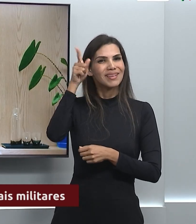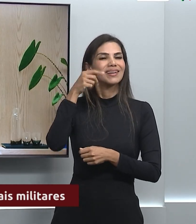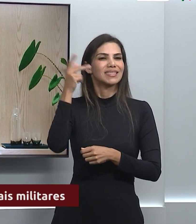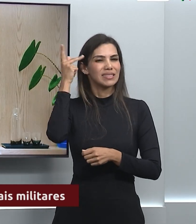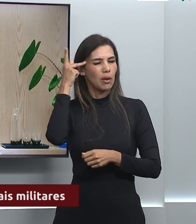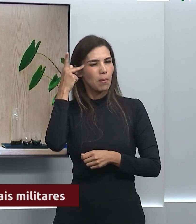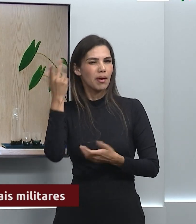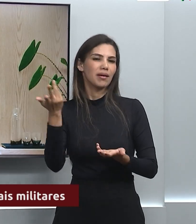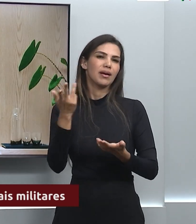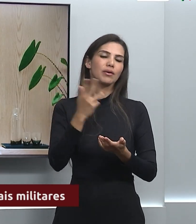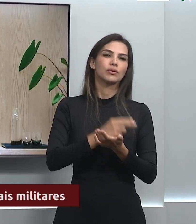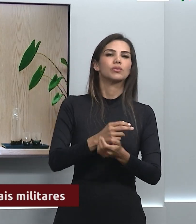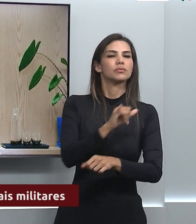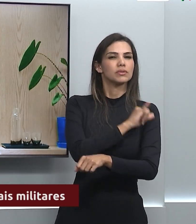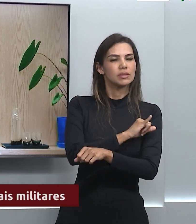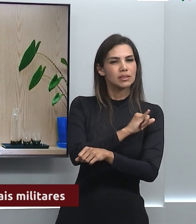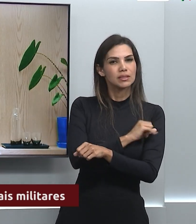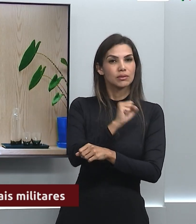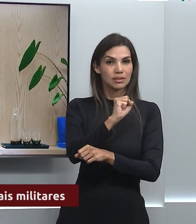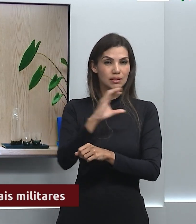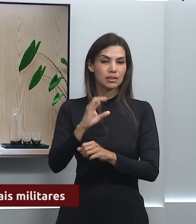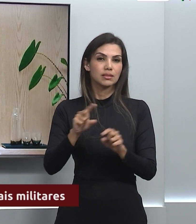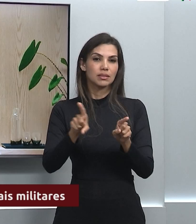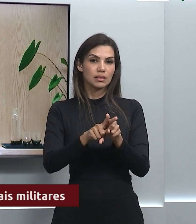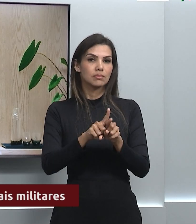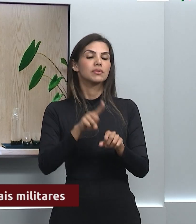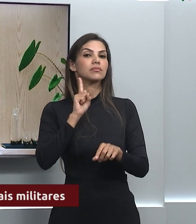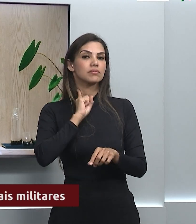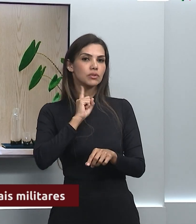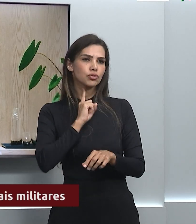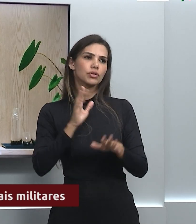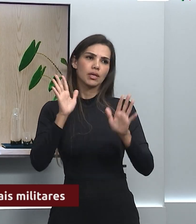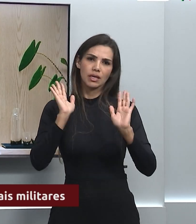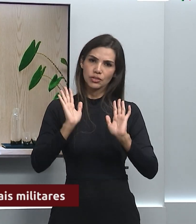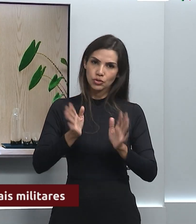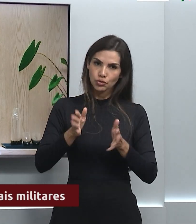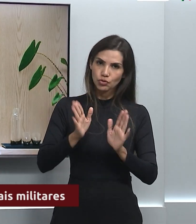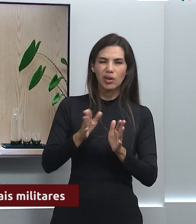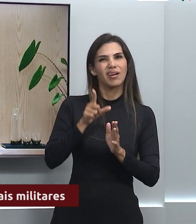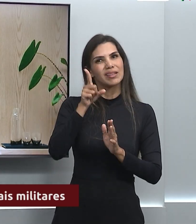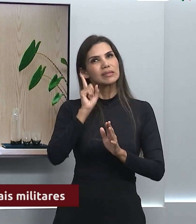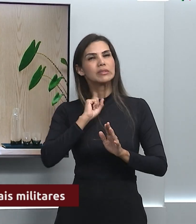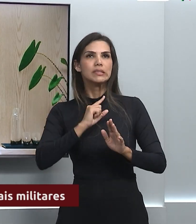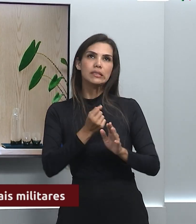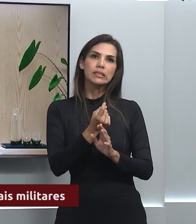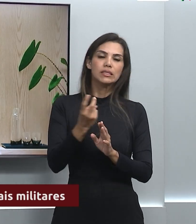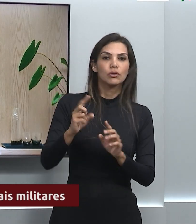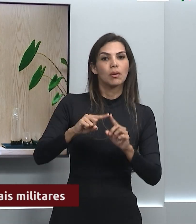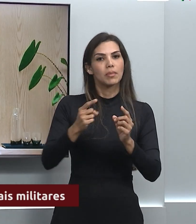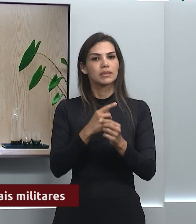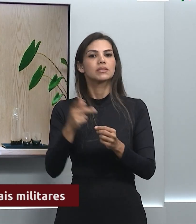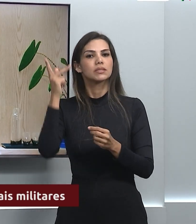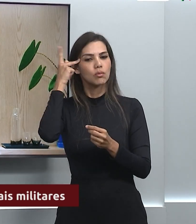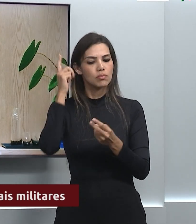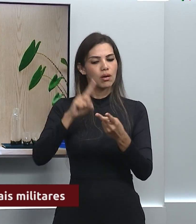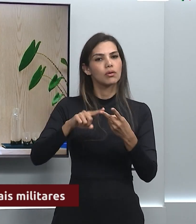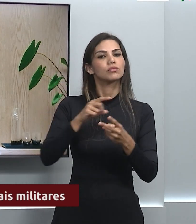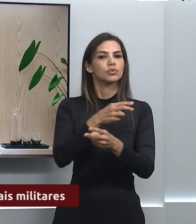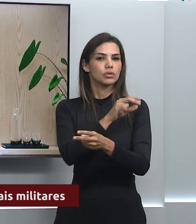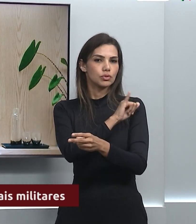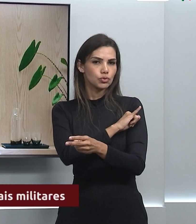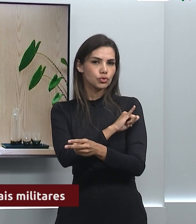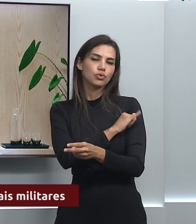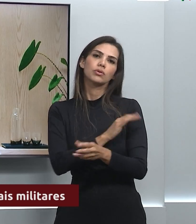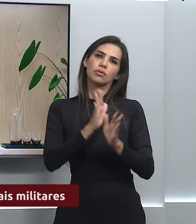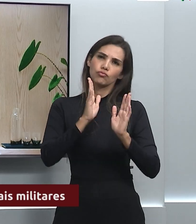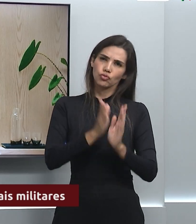de Janeiro, Santa Catarina e Minas Gerais. Minas Gerais ele é um pouco oscilante, mas São Paulo e Rio de Janeiro têm um uso bem